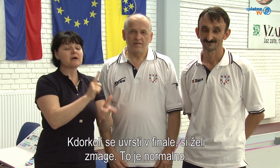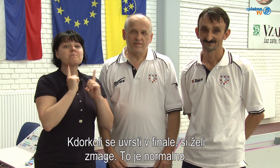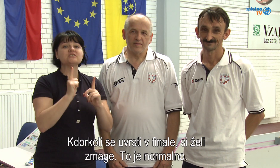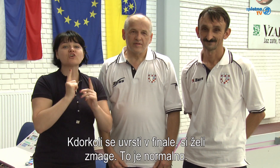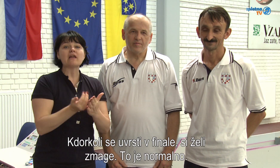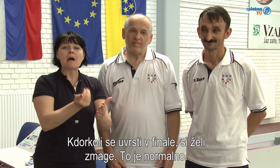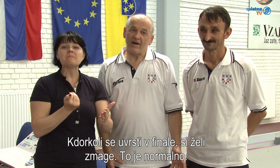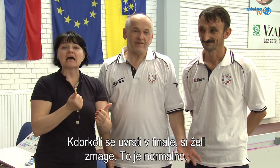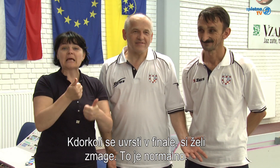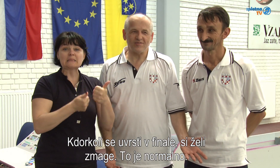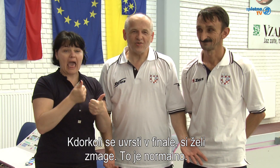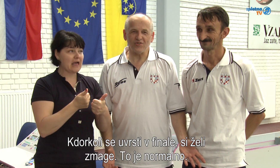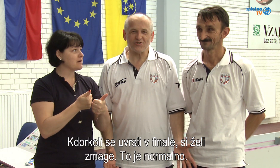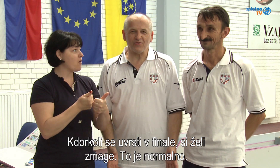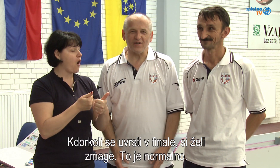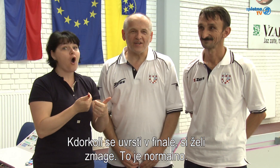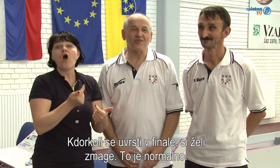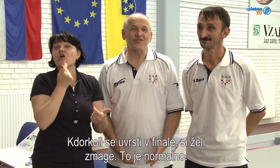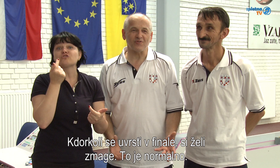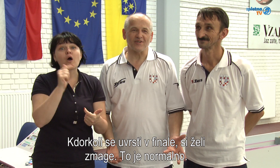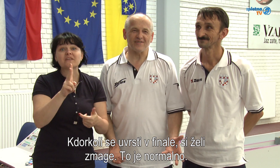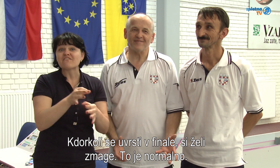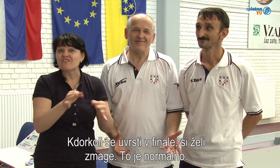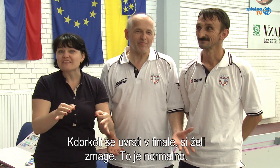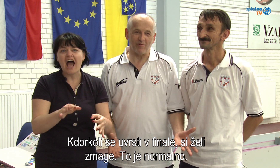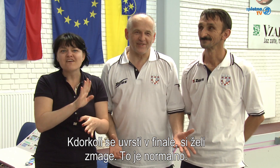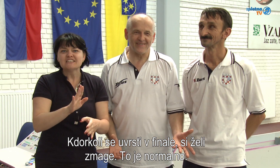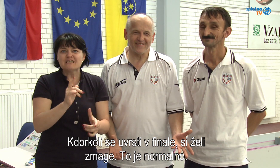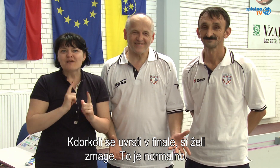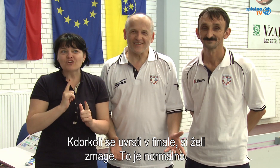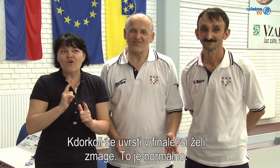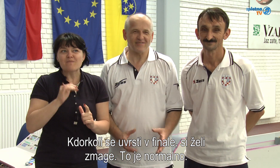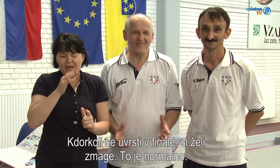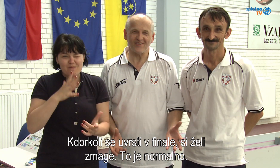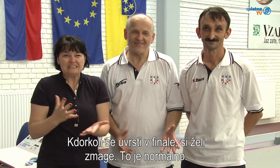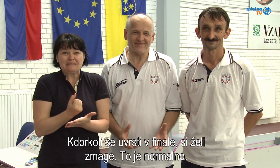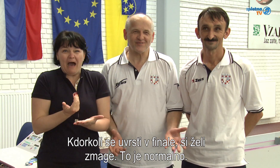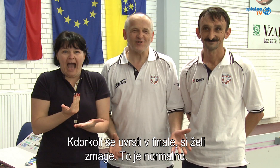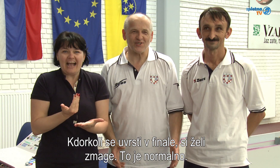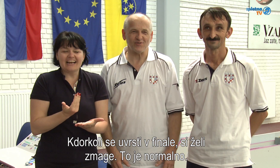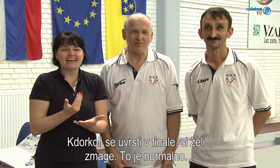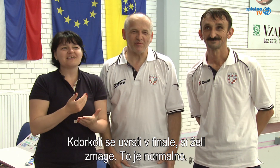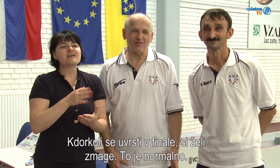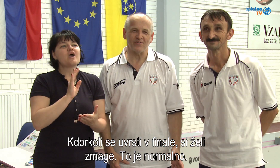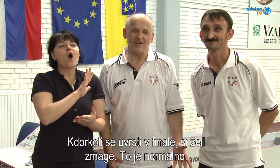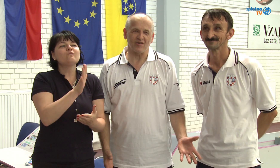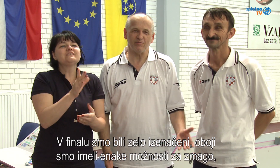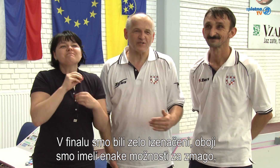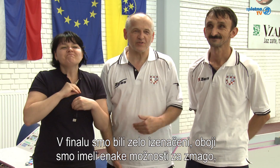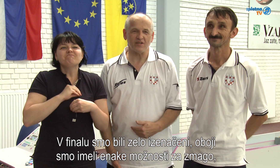tekmo? Pa, ko god dođe u finale, on očekuje da pobjedi. Znači, svi očekuju da pobjede u finalu. Imali smo šanse